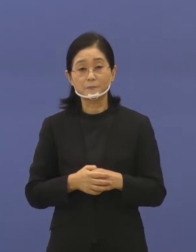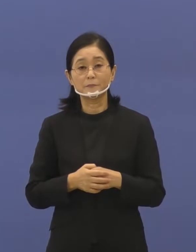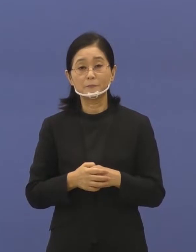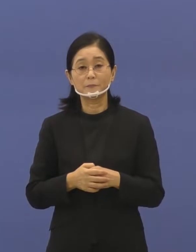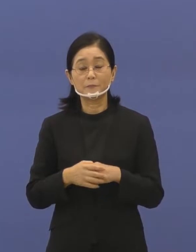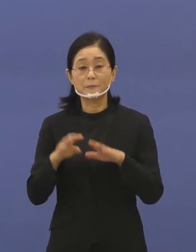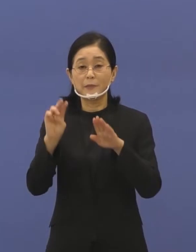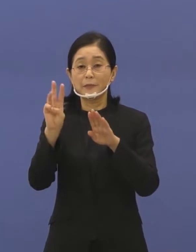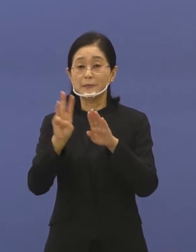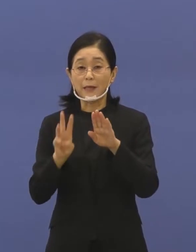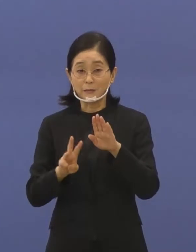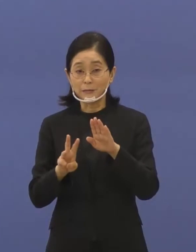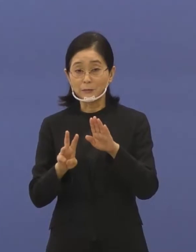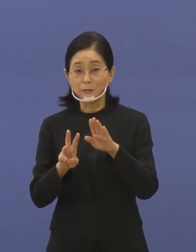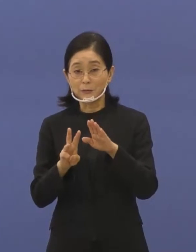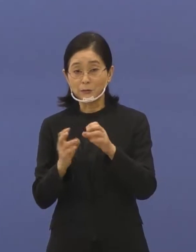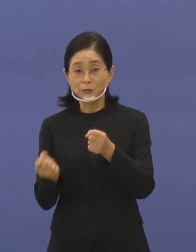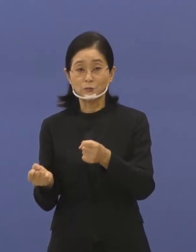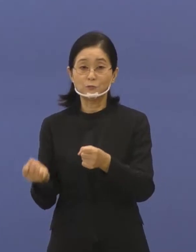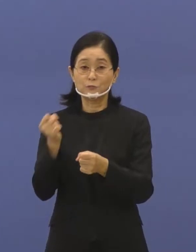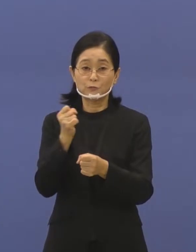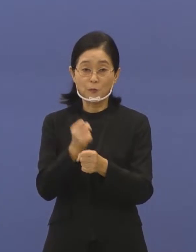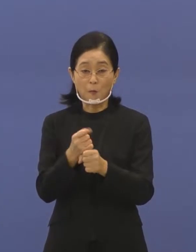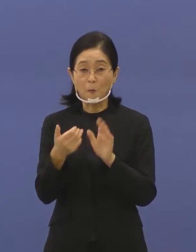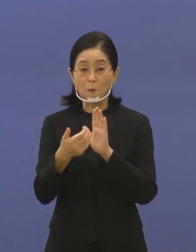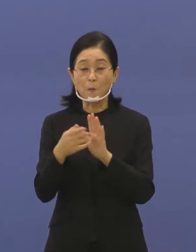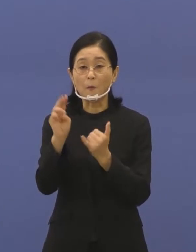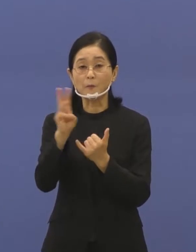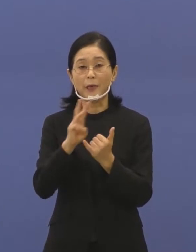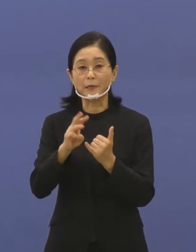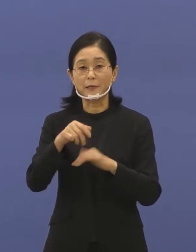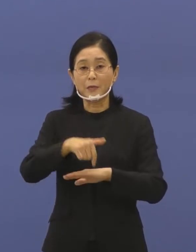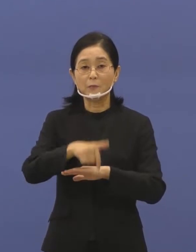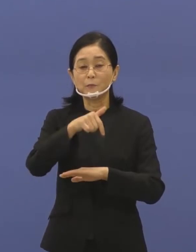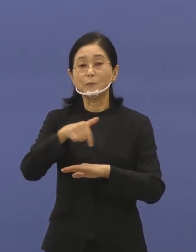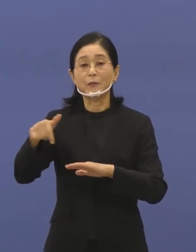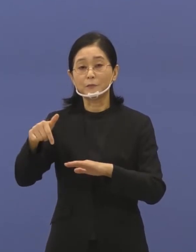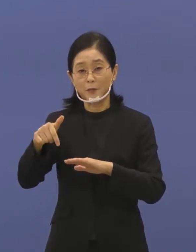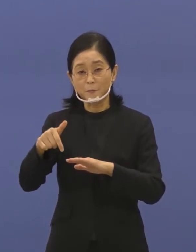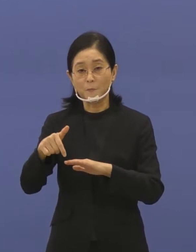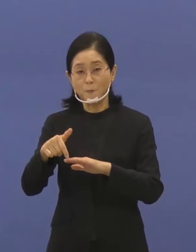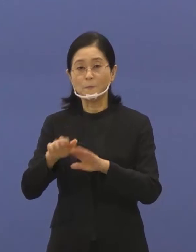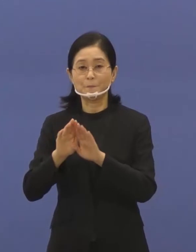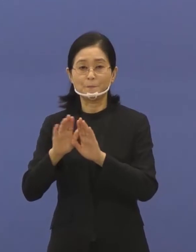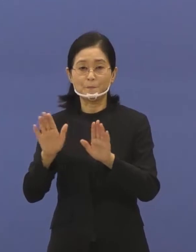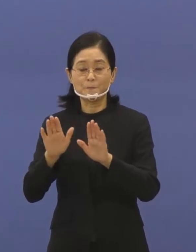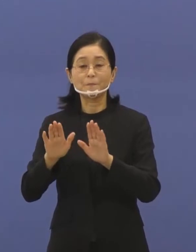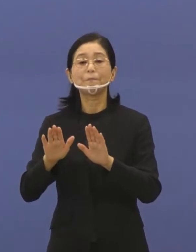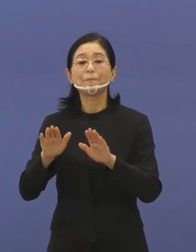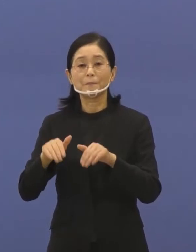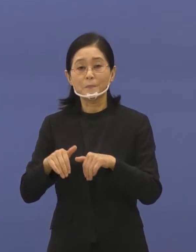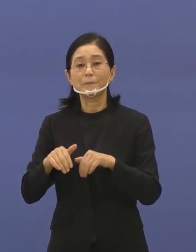三陸復興防災プロジェクトという事業を展開しながら、